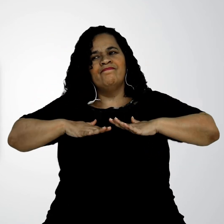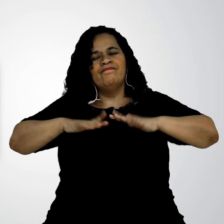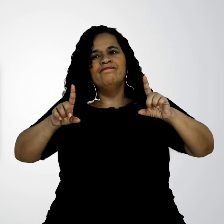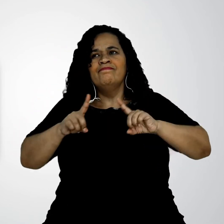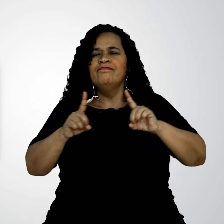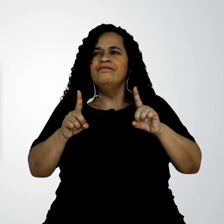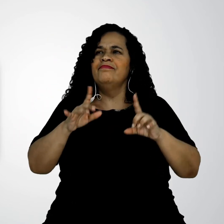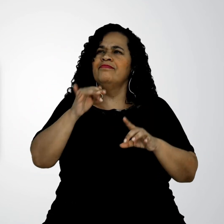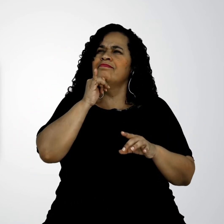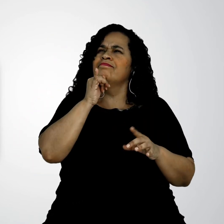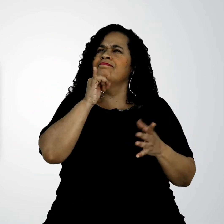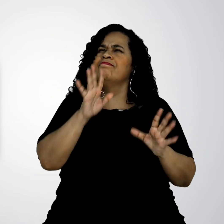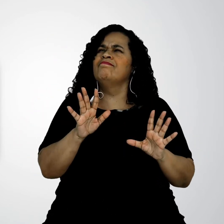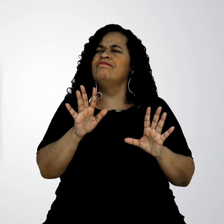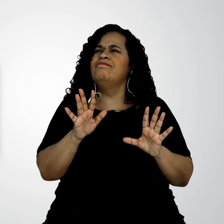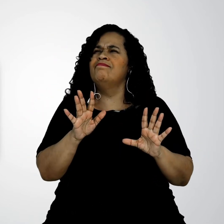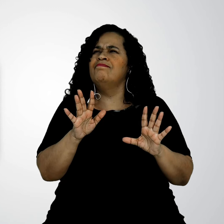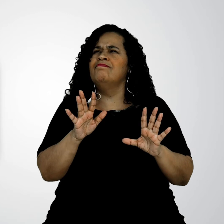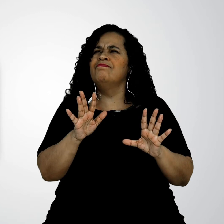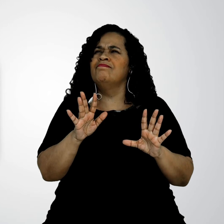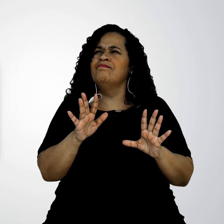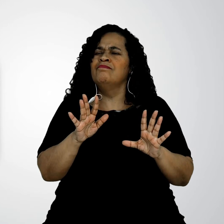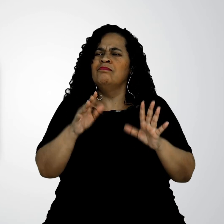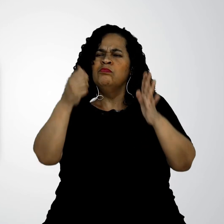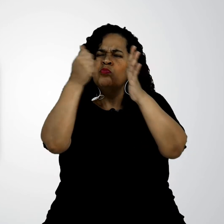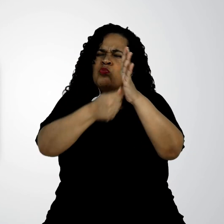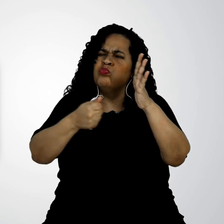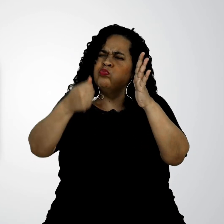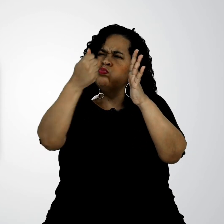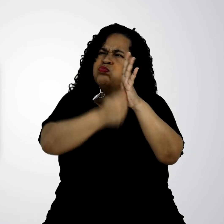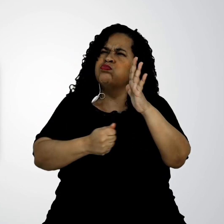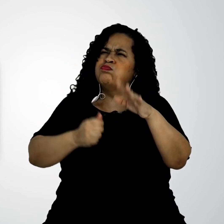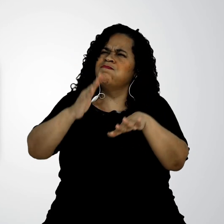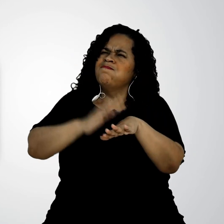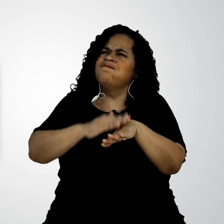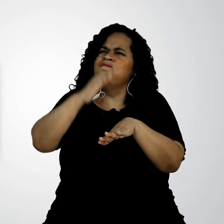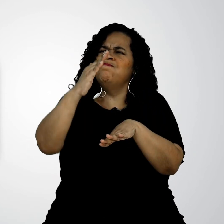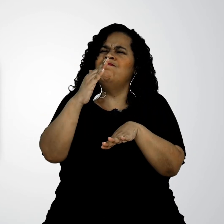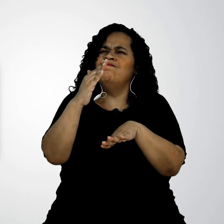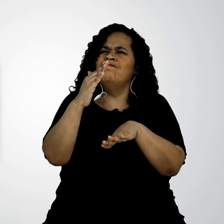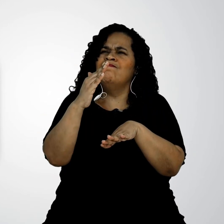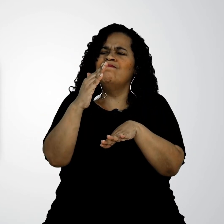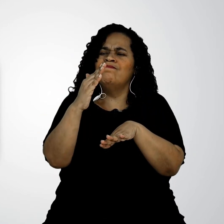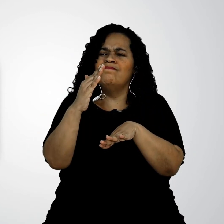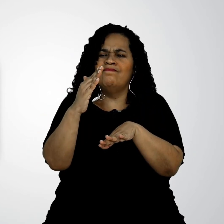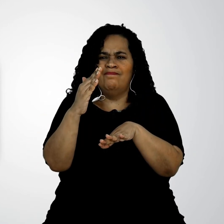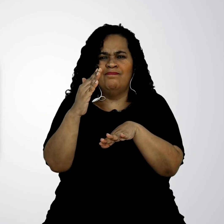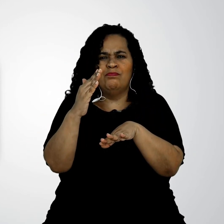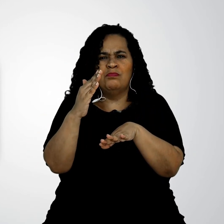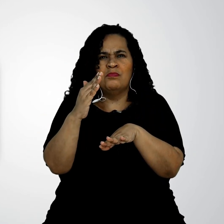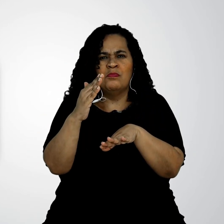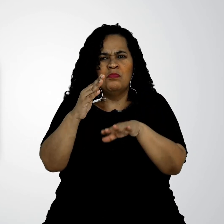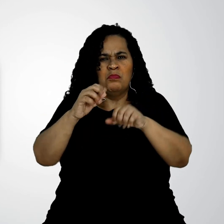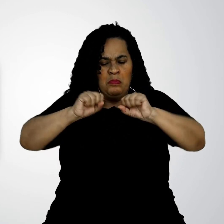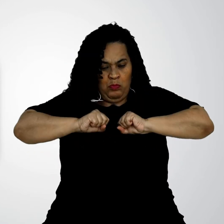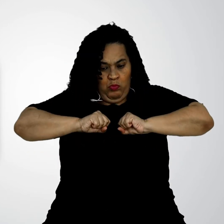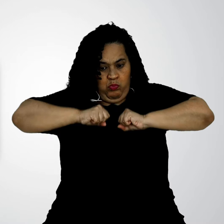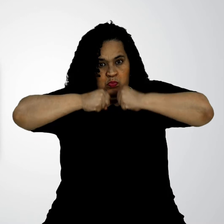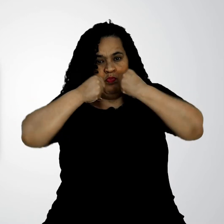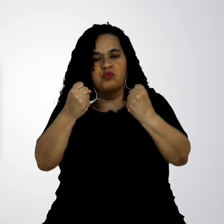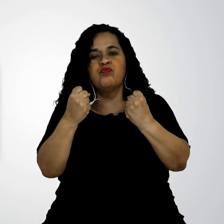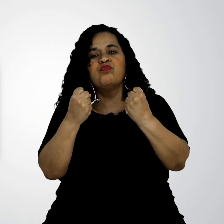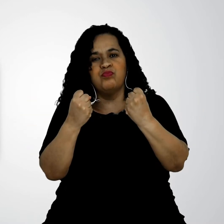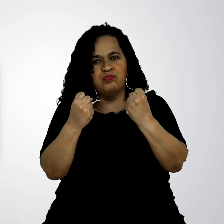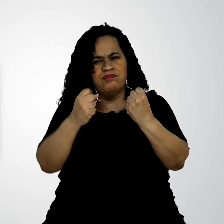palavra. Elas vão ficando mais, como que eu diria assim, mais enfrentáveis. Mais né?